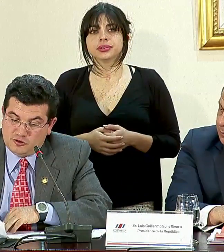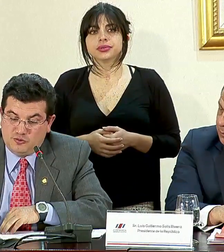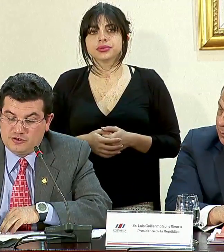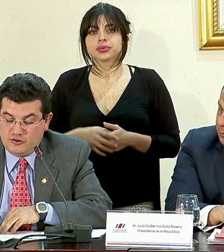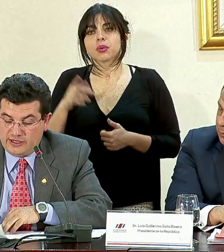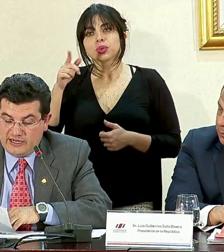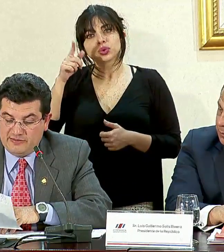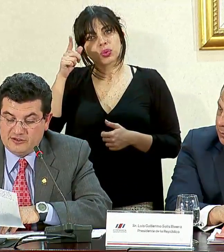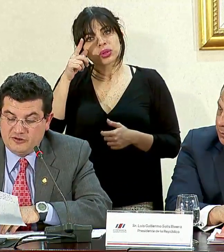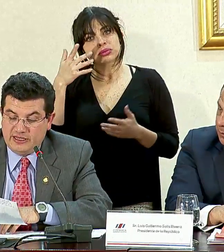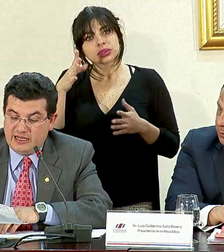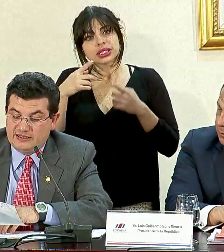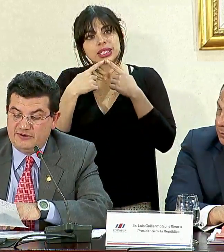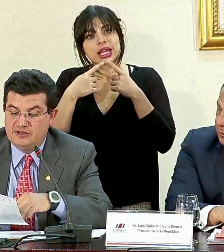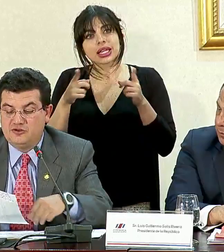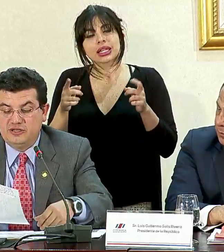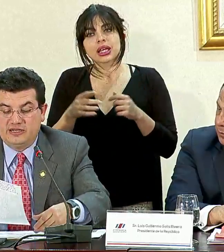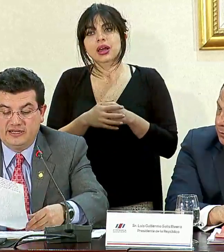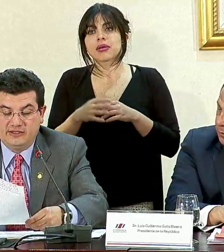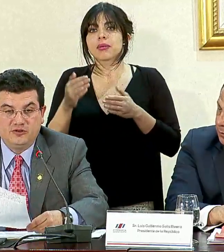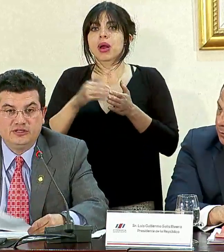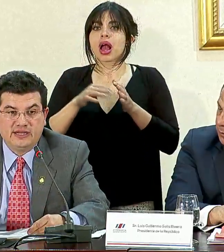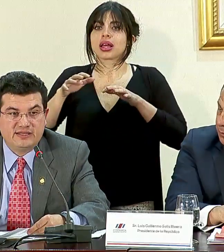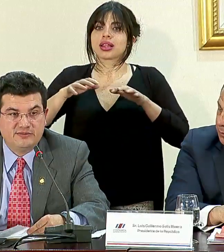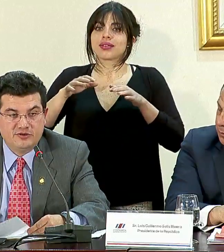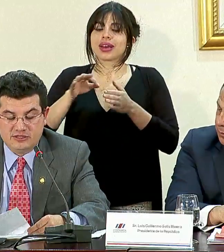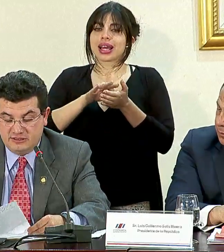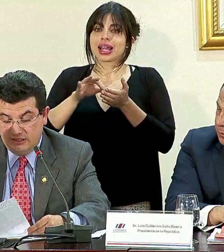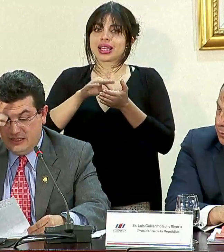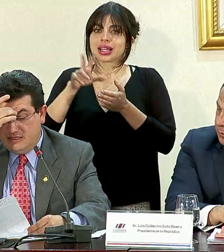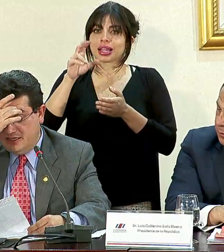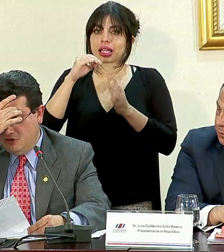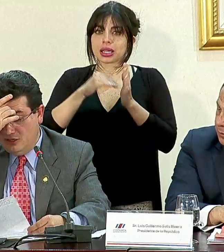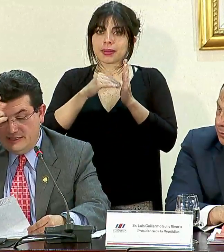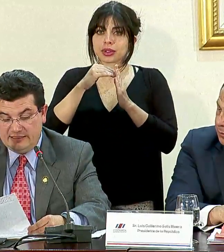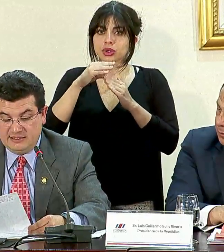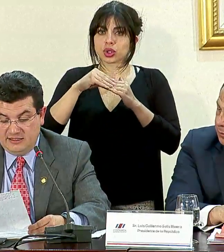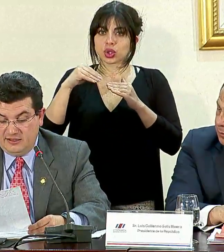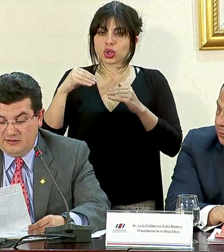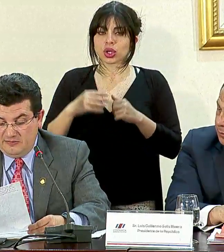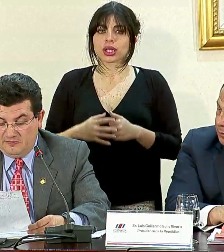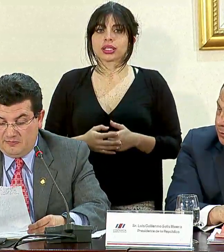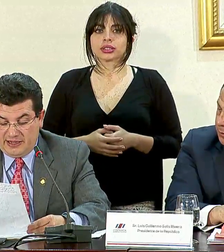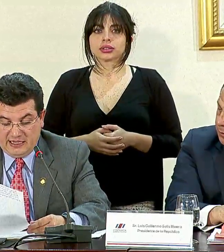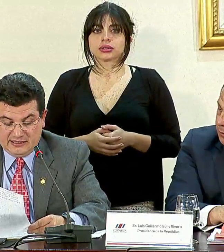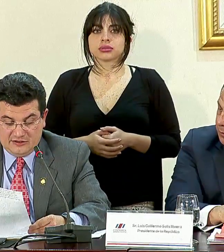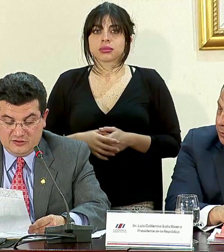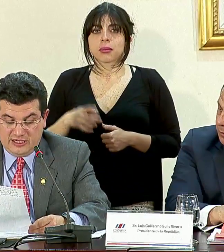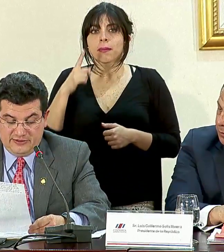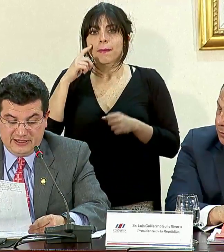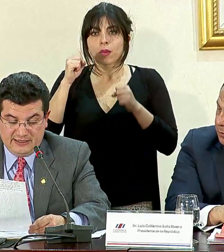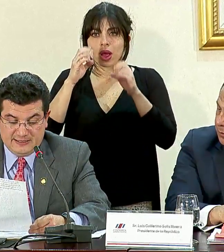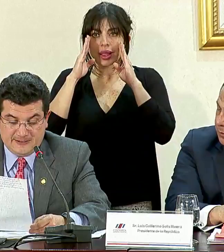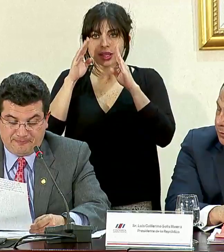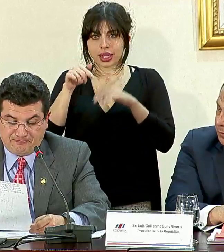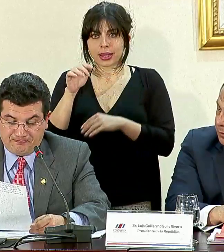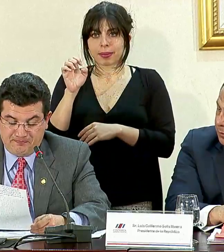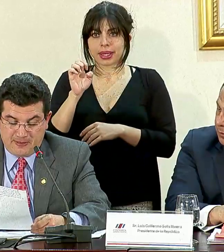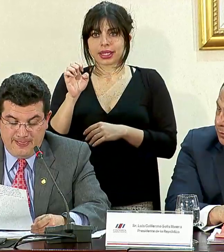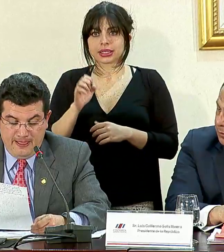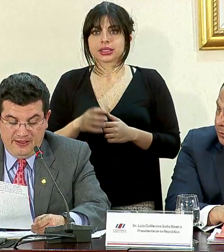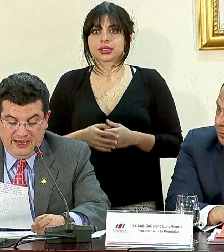Y por supuesto lo que ya les mencioné de la activación del crédito de 30 millones de dólares para la atención de la